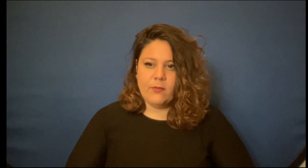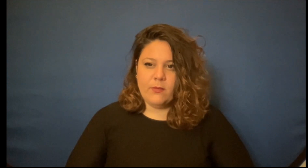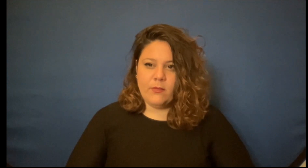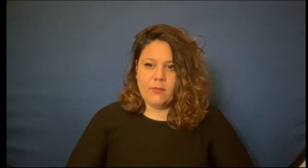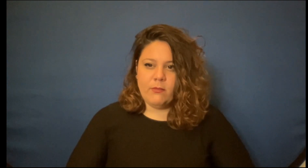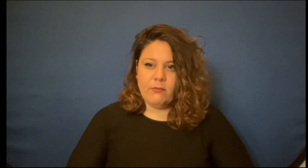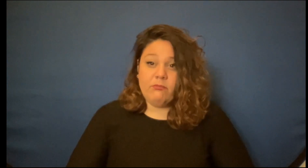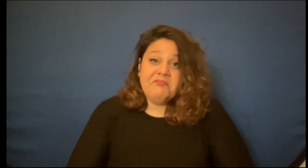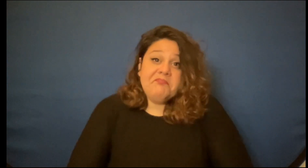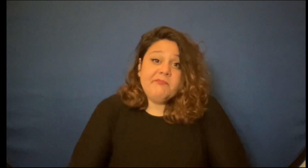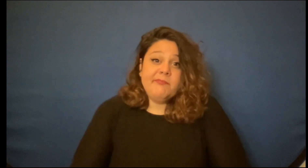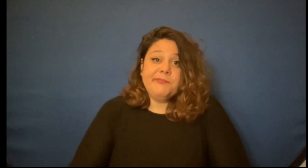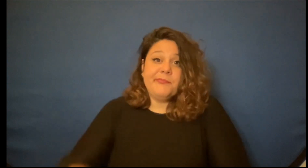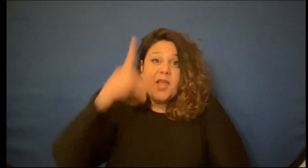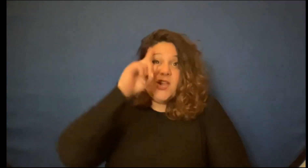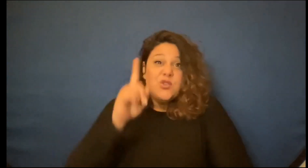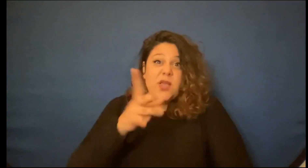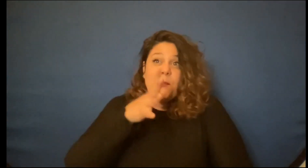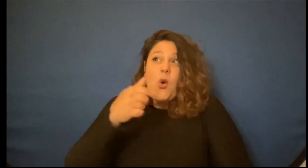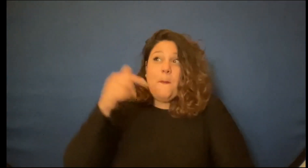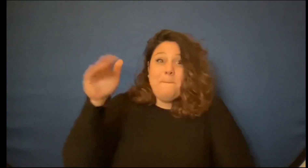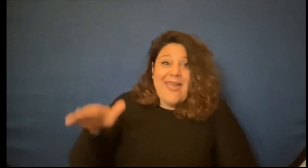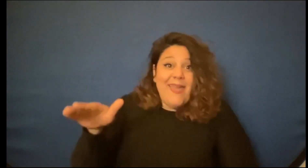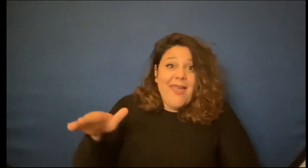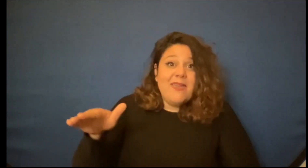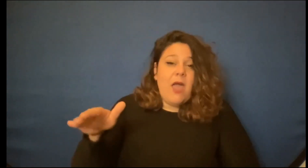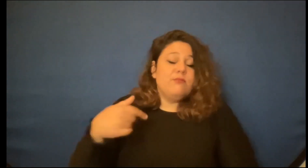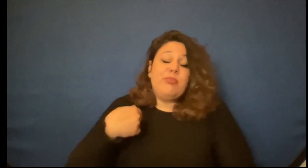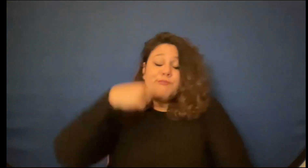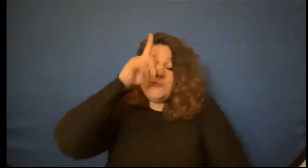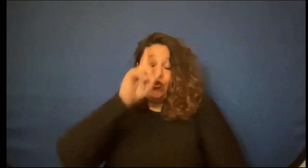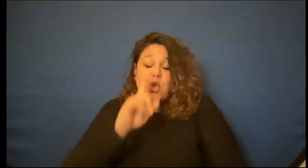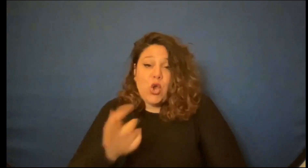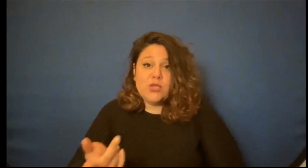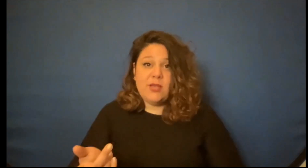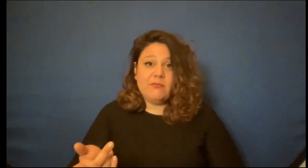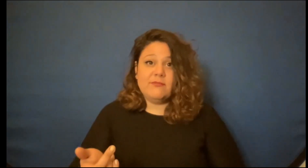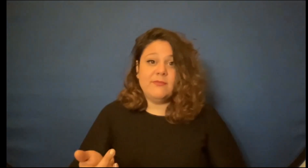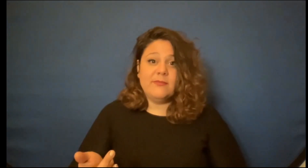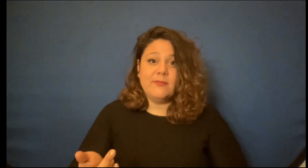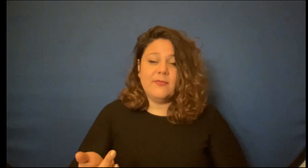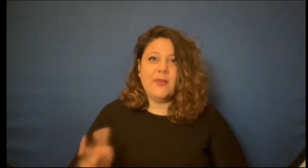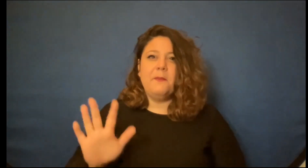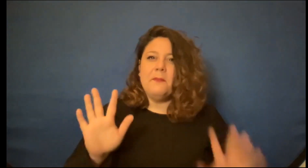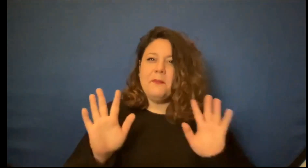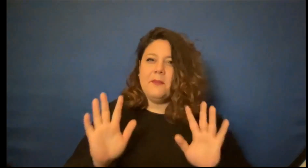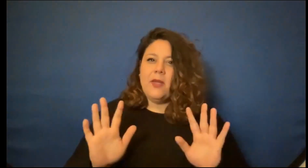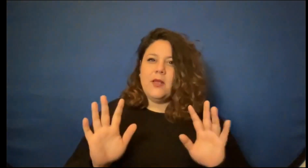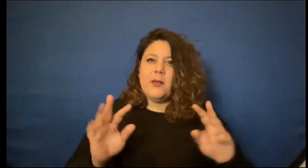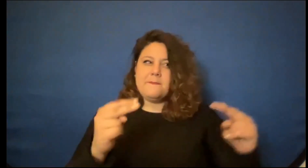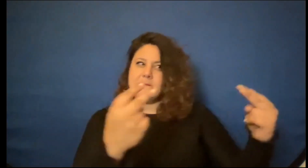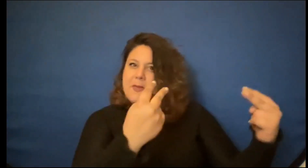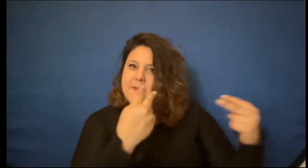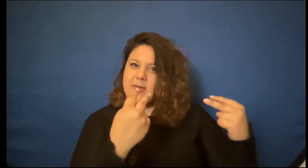era pequeña, no tenía, bueno, no lo sé, nunca me lo he preguntado, pero la cosa en la que me miraban, la que me